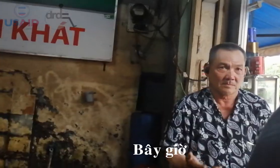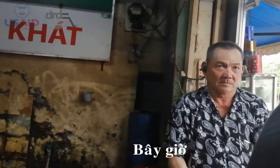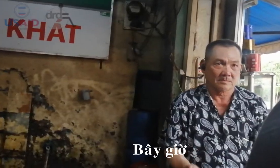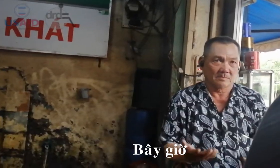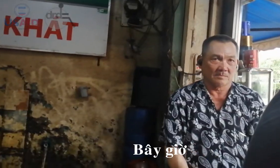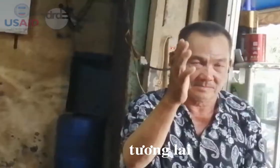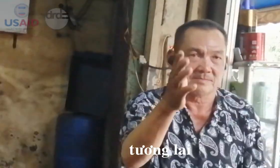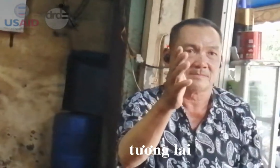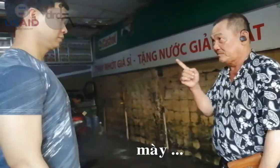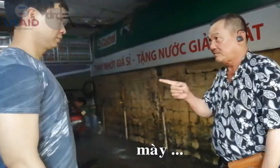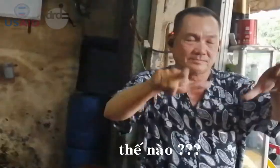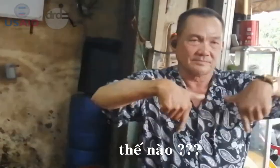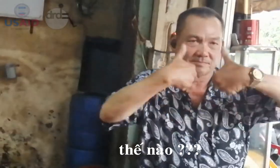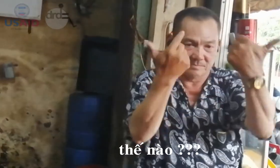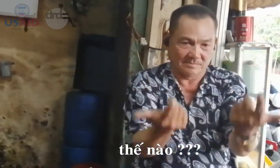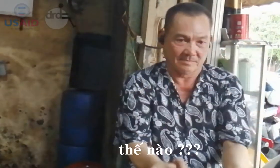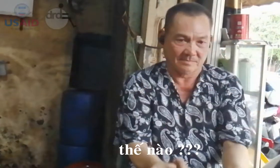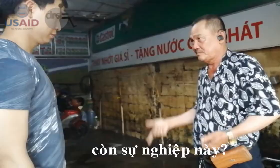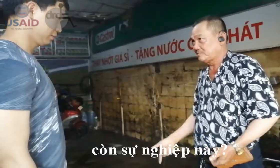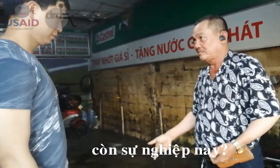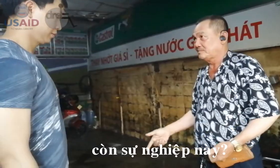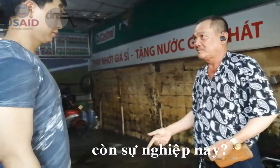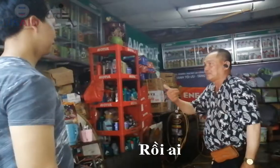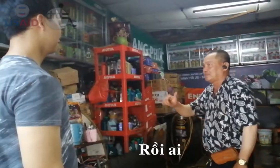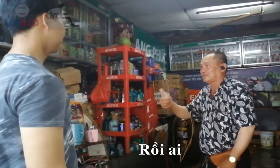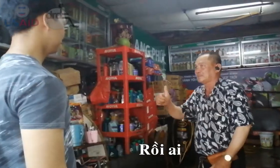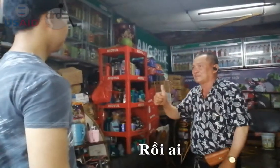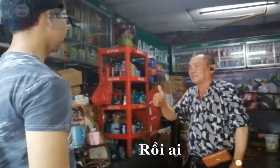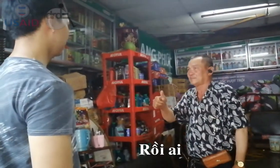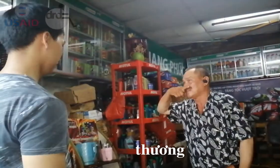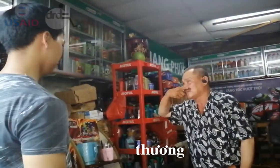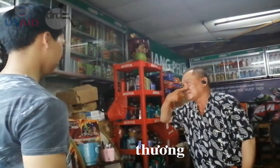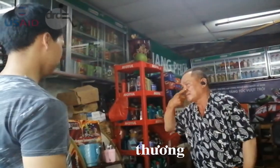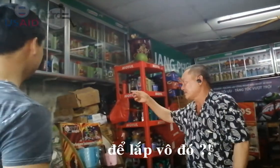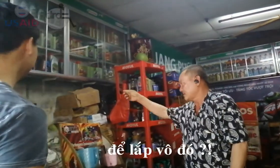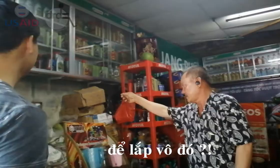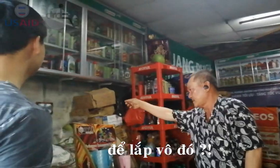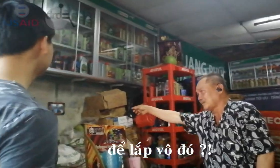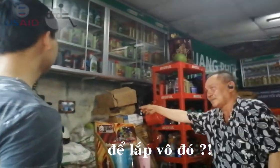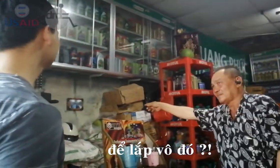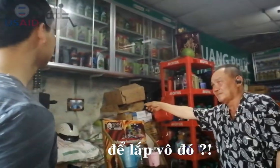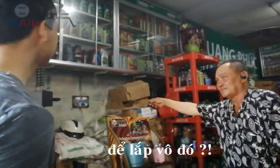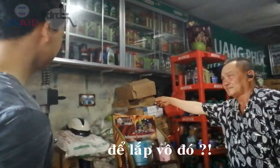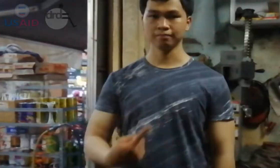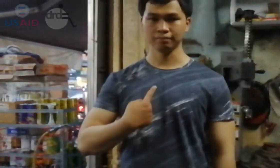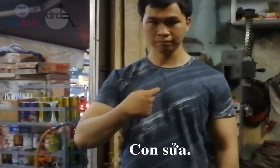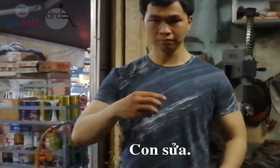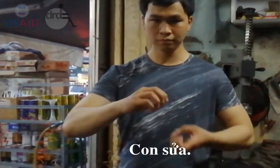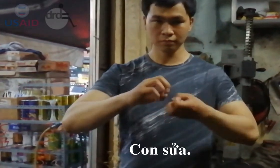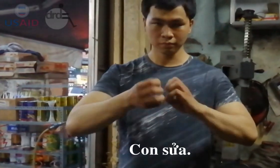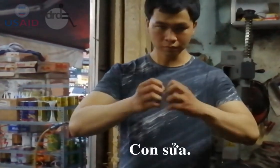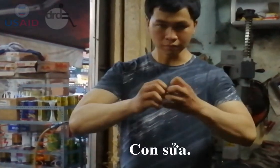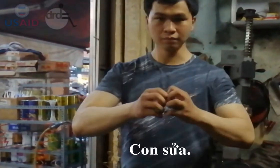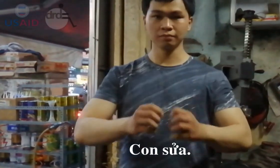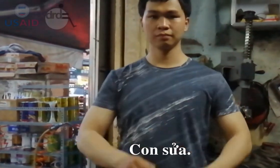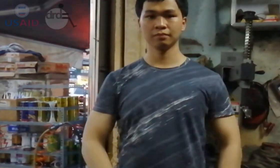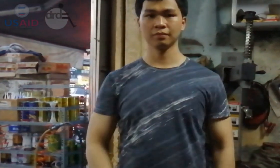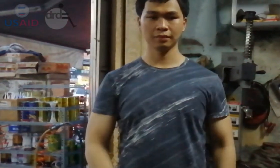Nhắm mắt lại để nghĩ về một tiếng yêu, nhắm mắt lại hận thù